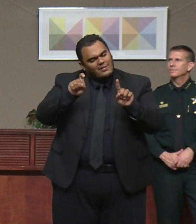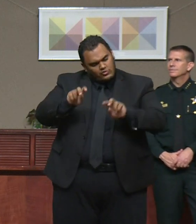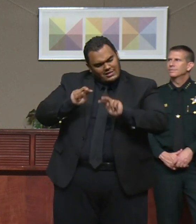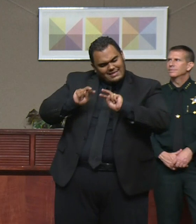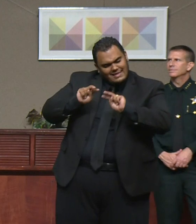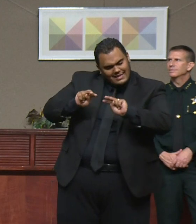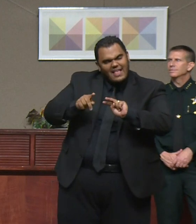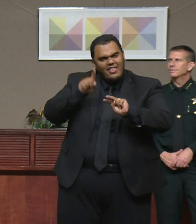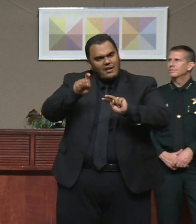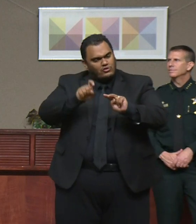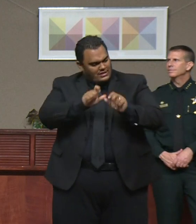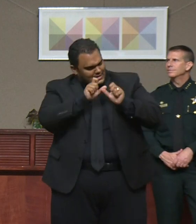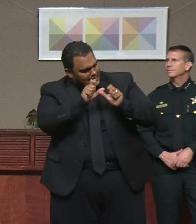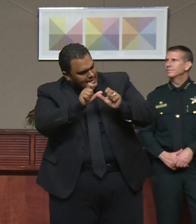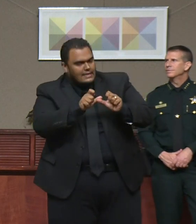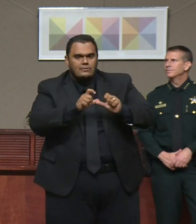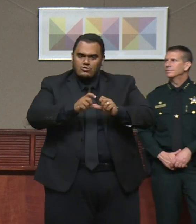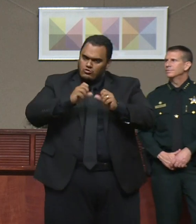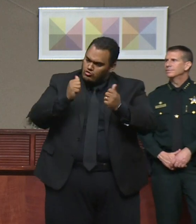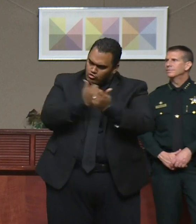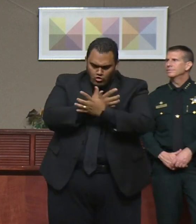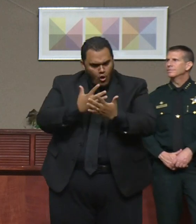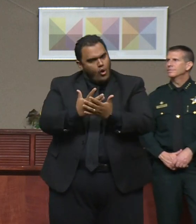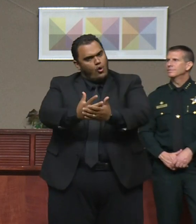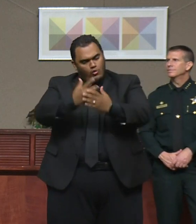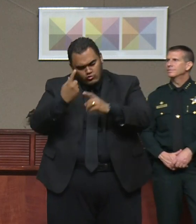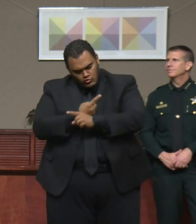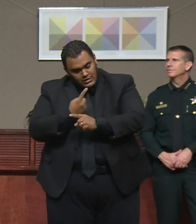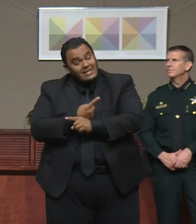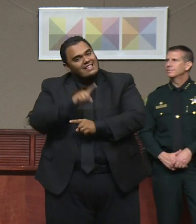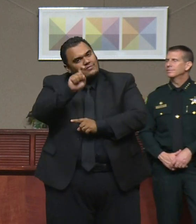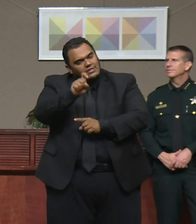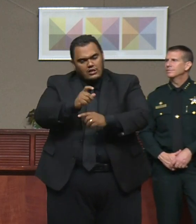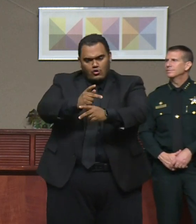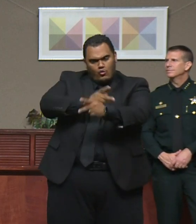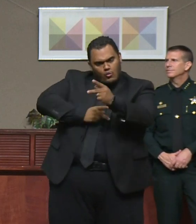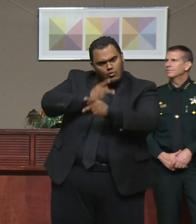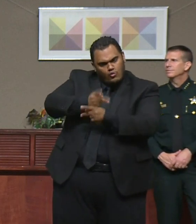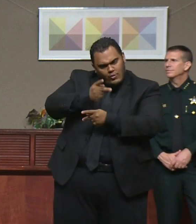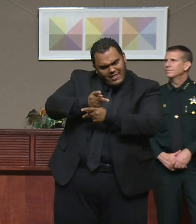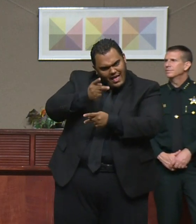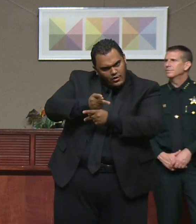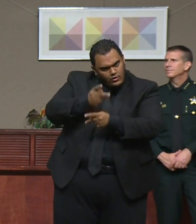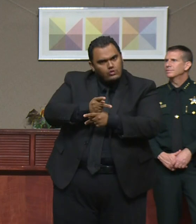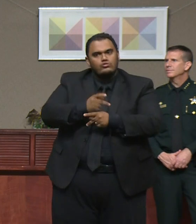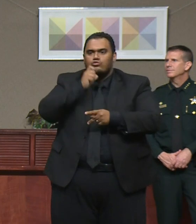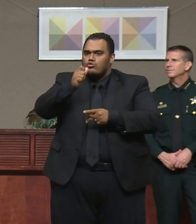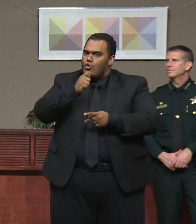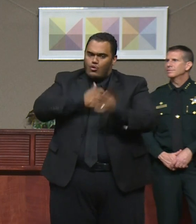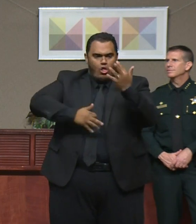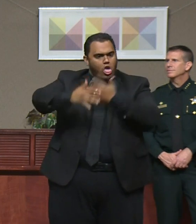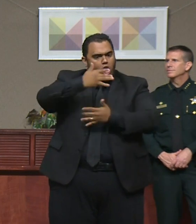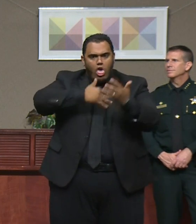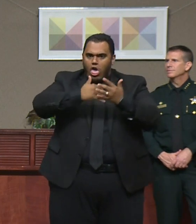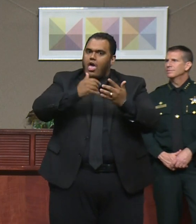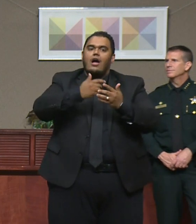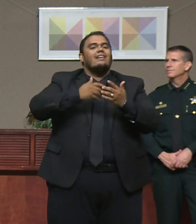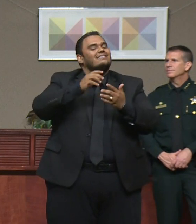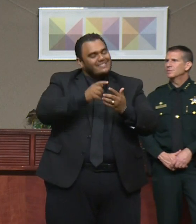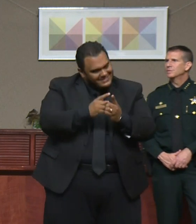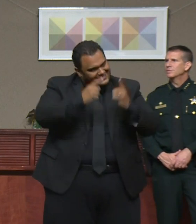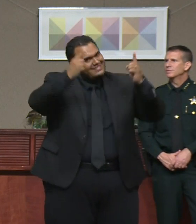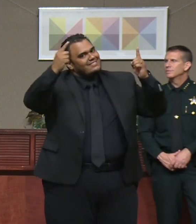cosas correctamente, tenemos que seguir cuidándonos de no estar muy cerca de otras personas, de si tenemos algunos síntomas,